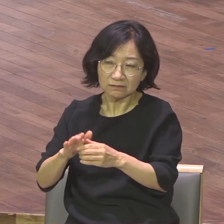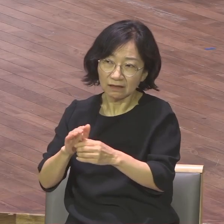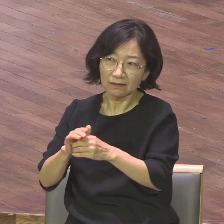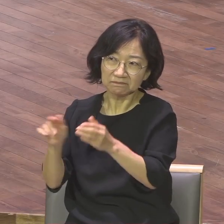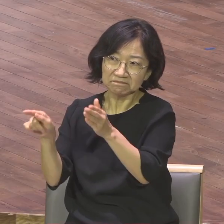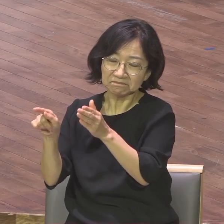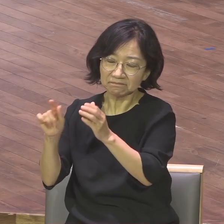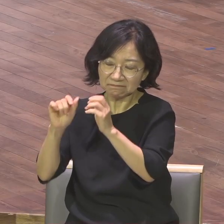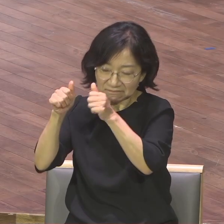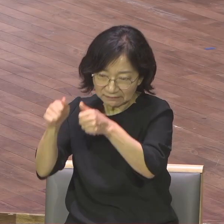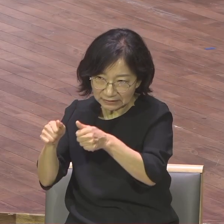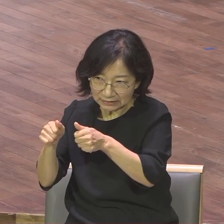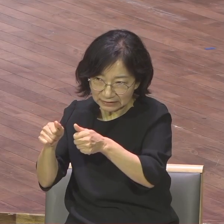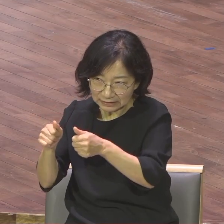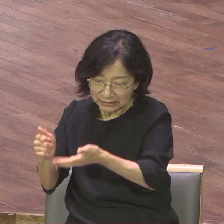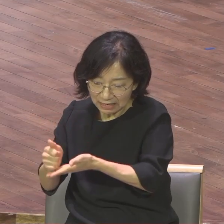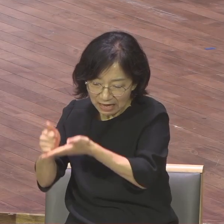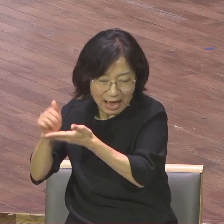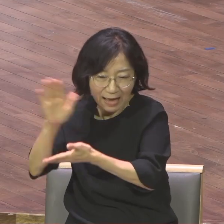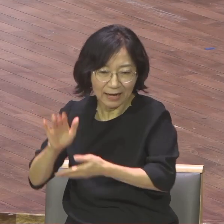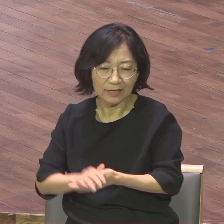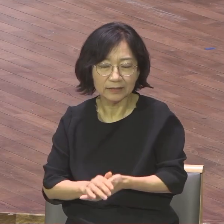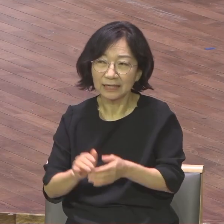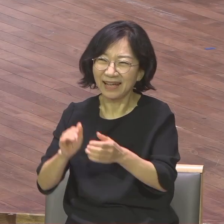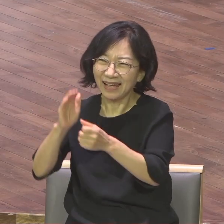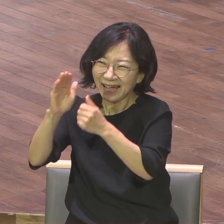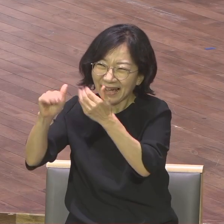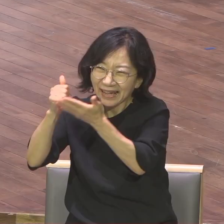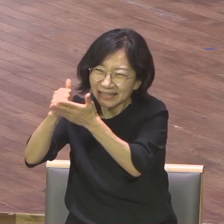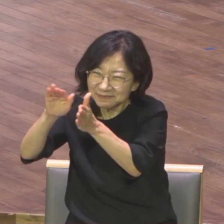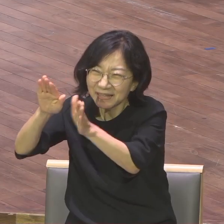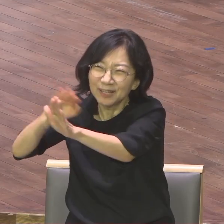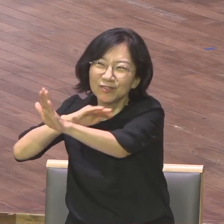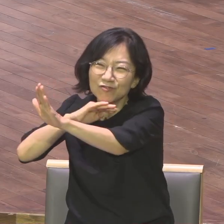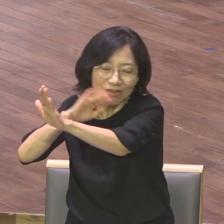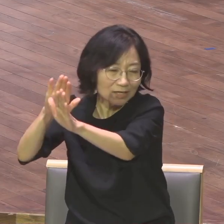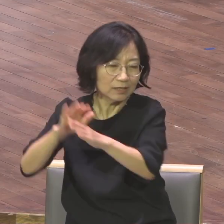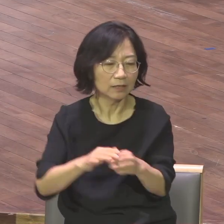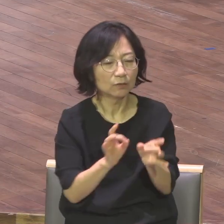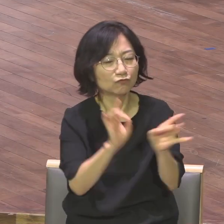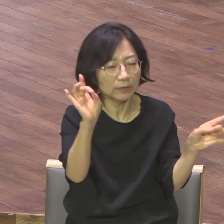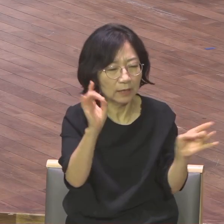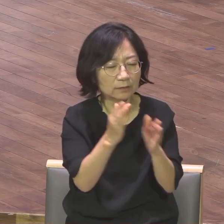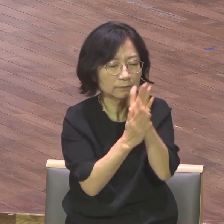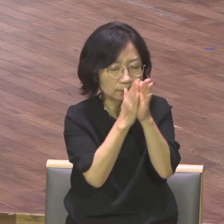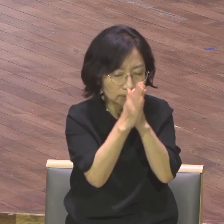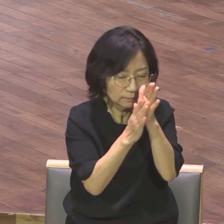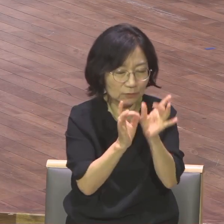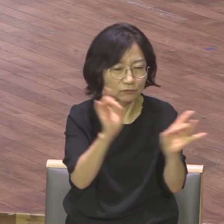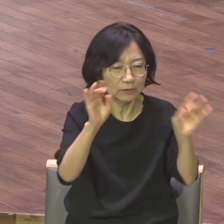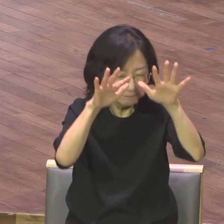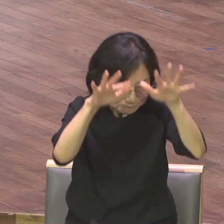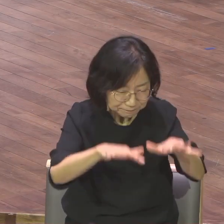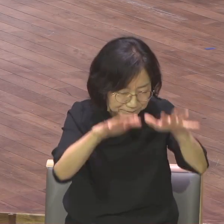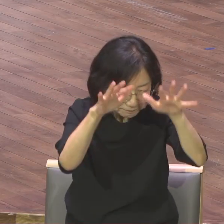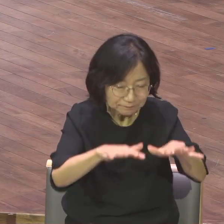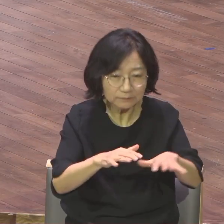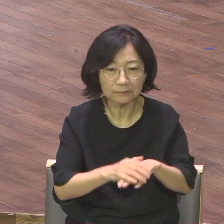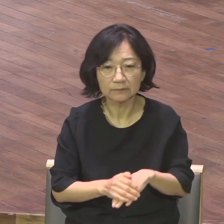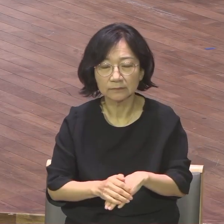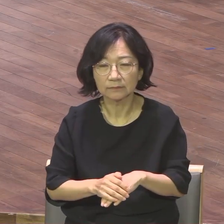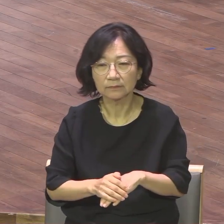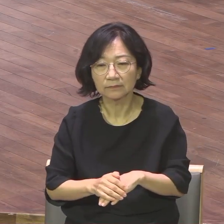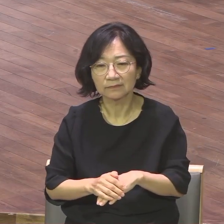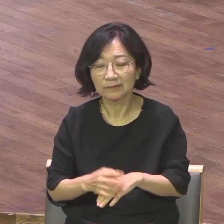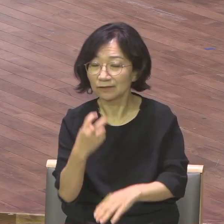아브라함 후손들인데. 그런데 우상숭배 같이 했어요. 그래서 망했어요. 특히 오늘 본문에 보면